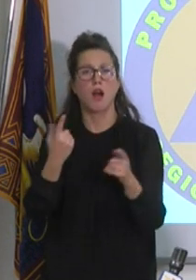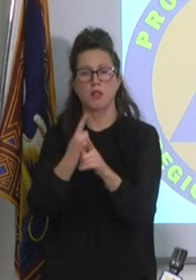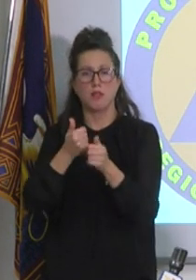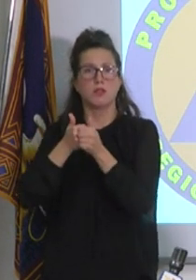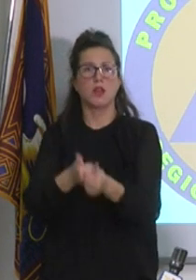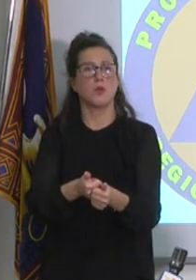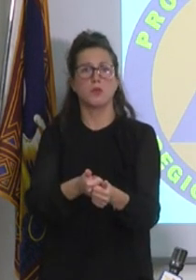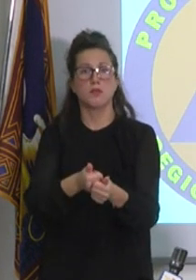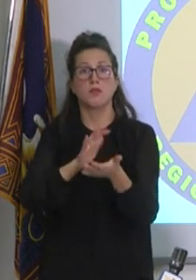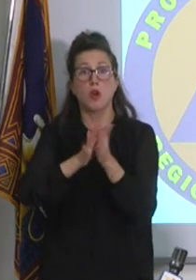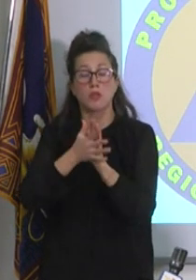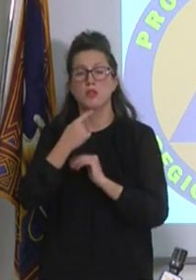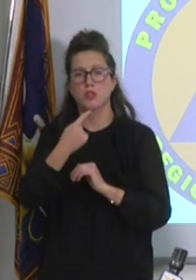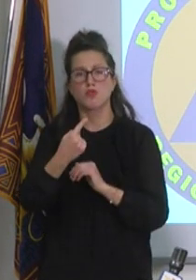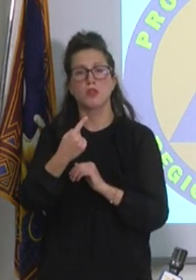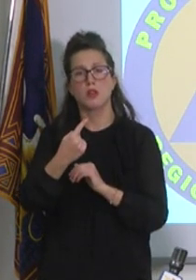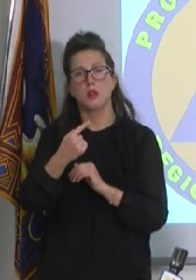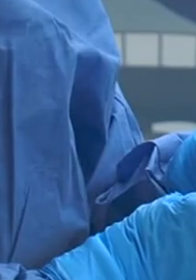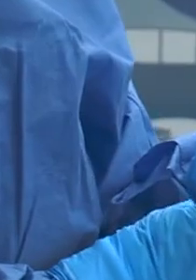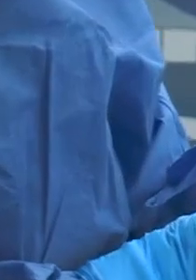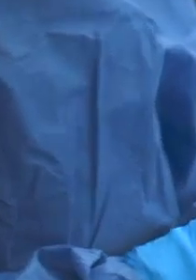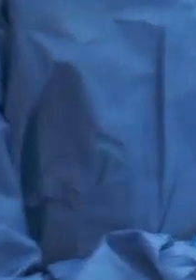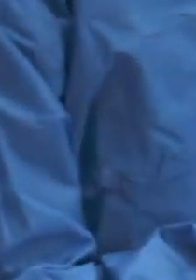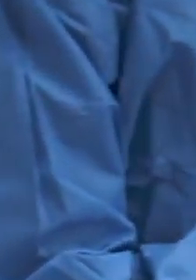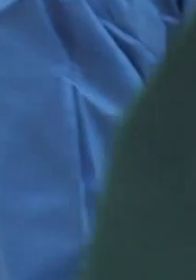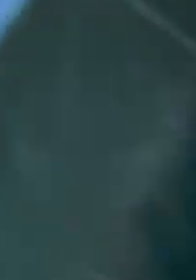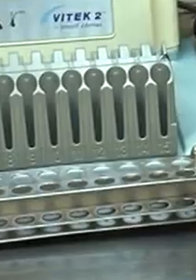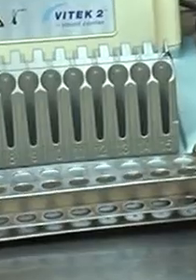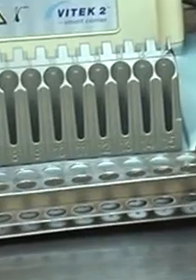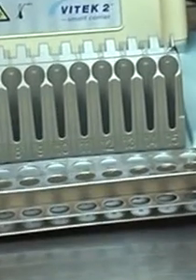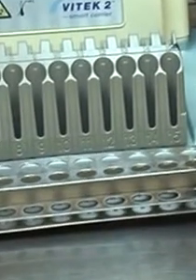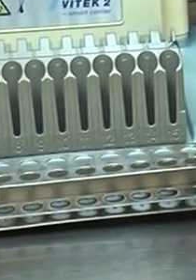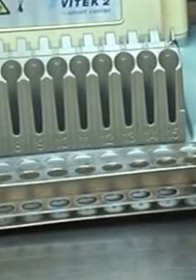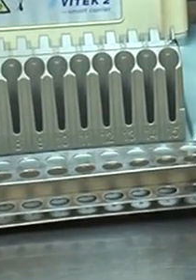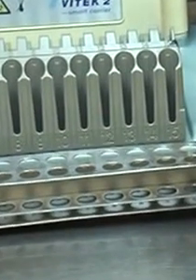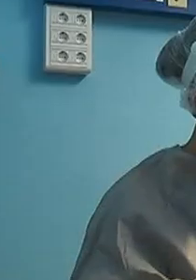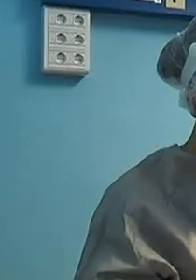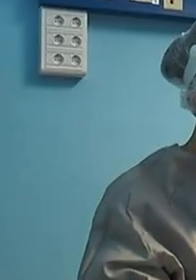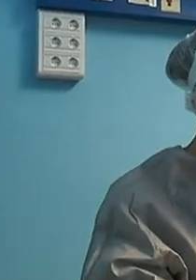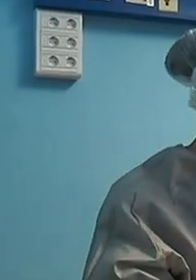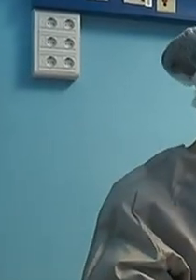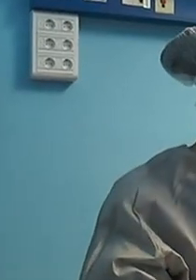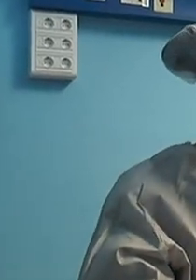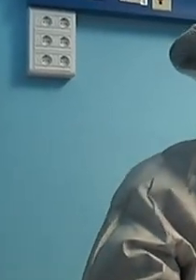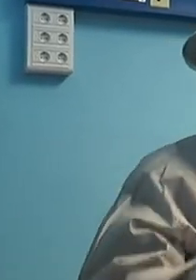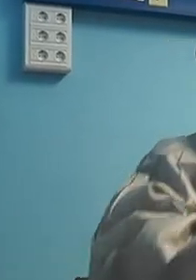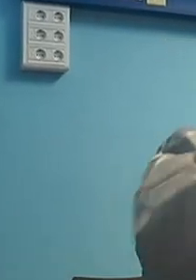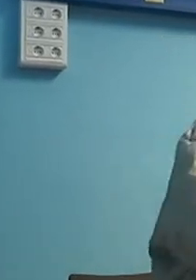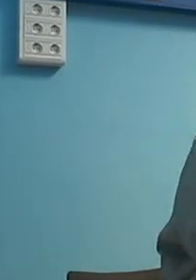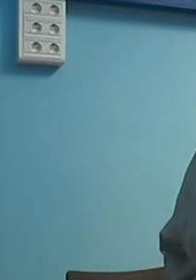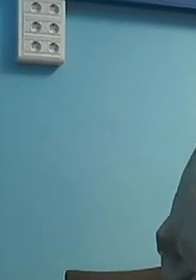contratto prevede l'obbligo e prevede anche un ristoro economico di 18 euro zaia si era spinto anche ad annunciare controlli ogni